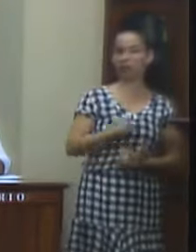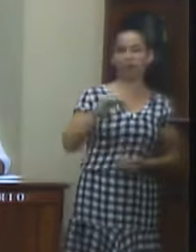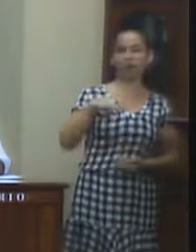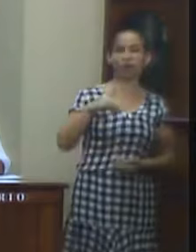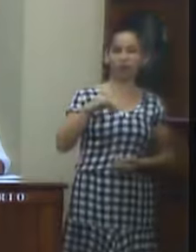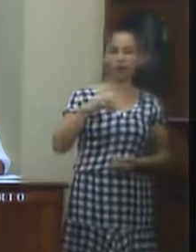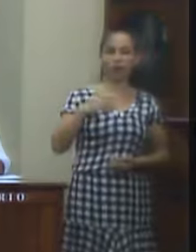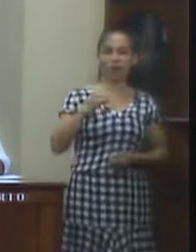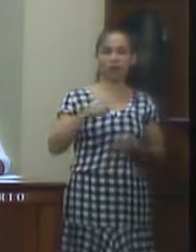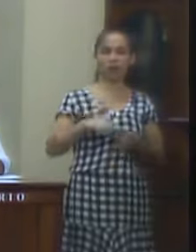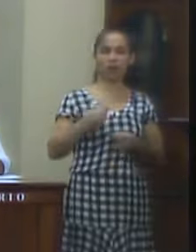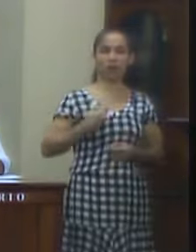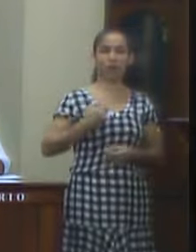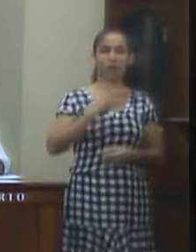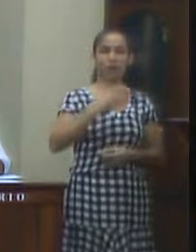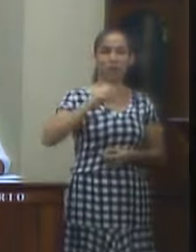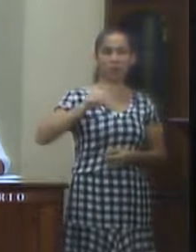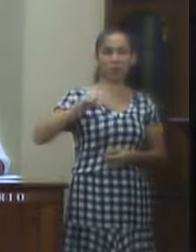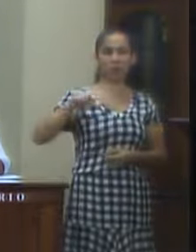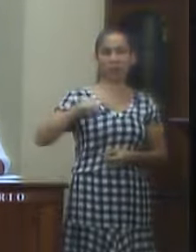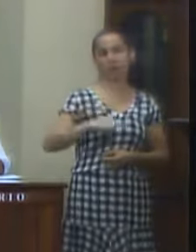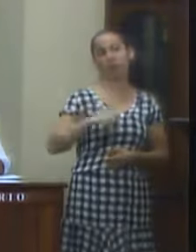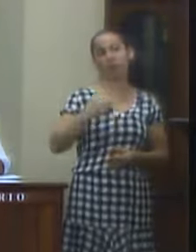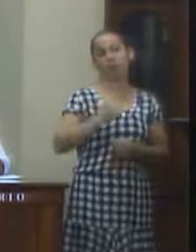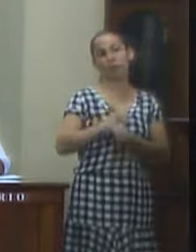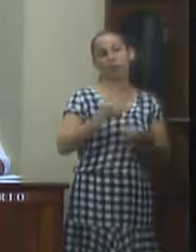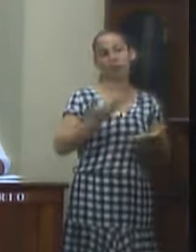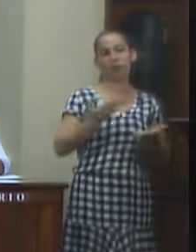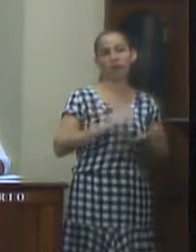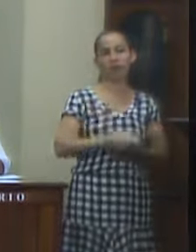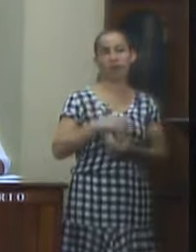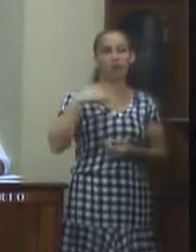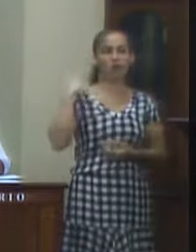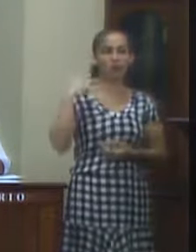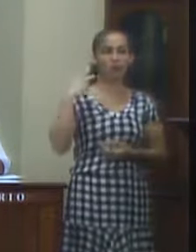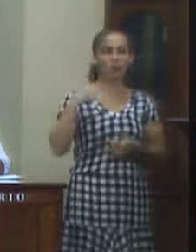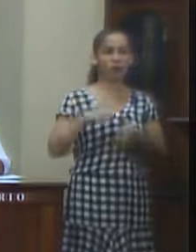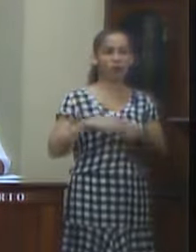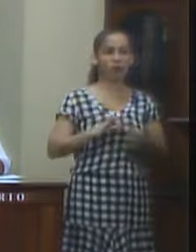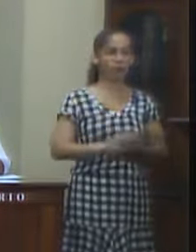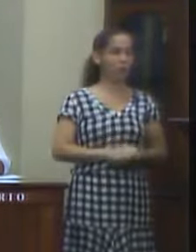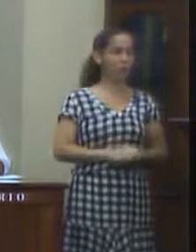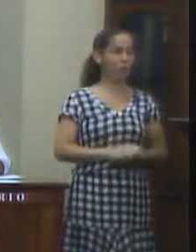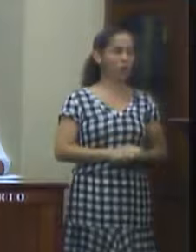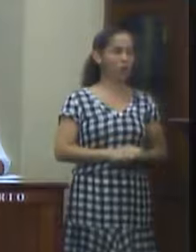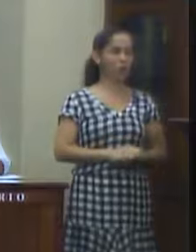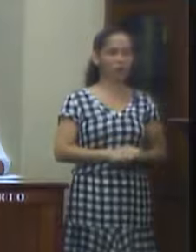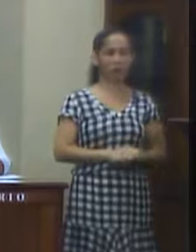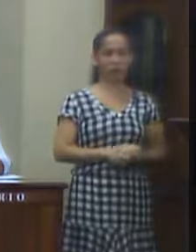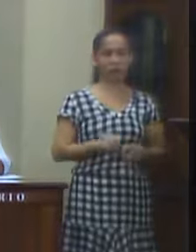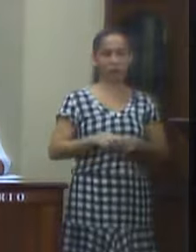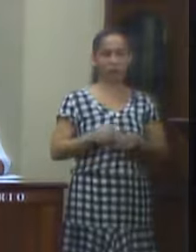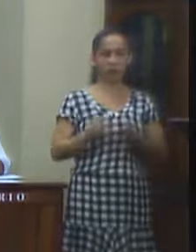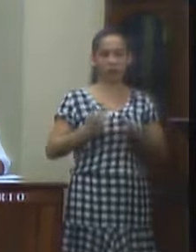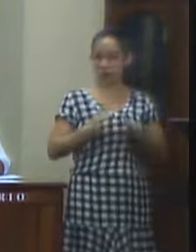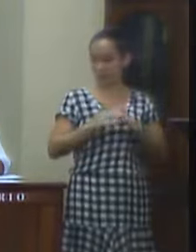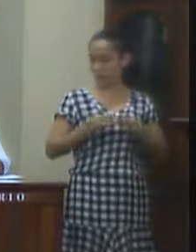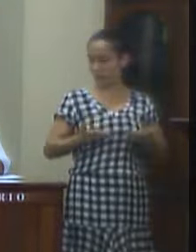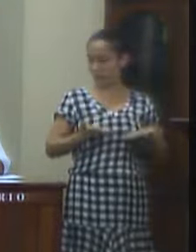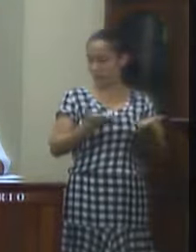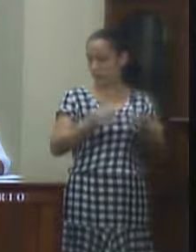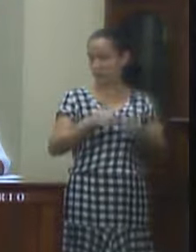Indicação número 499, 2018. O vereador signatário com assento nesta Casa Legislativa e no uso da atribuição que